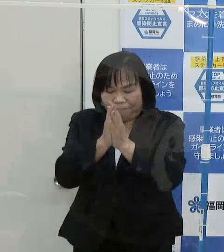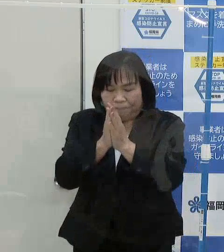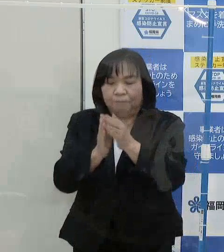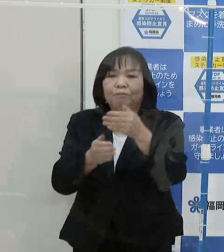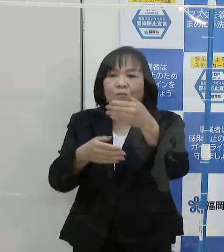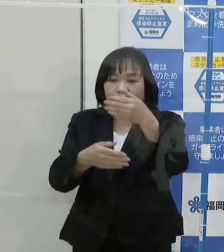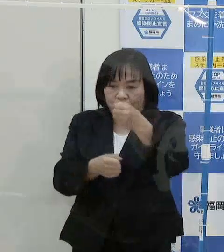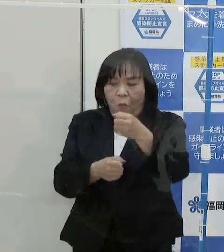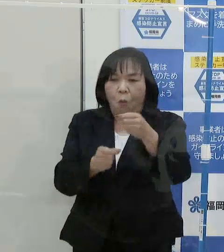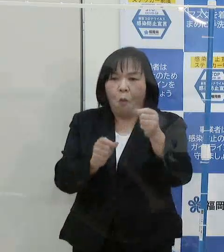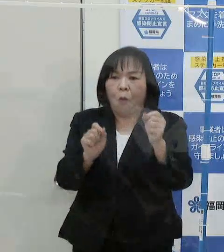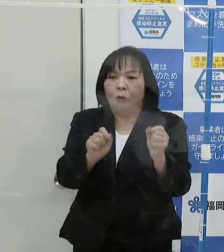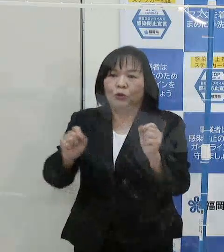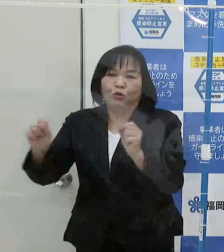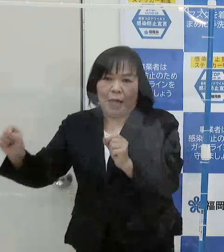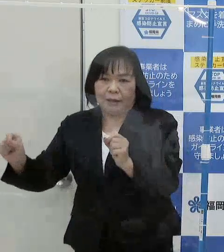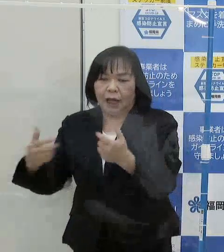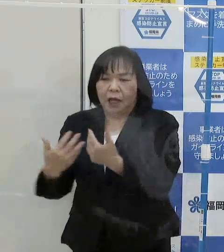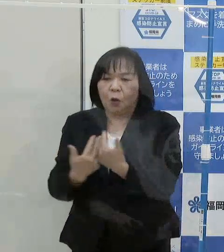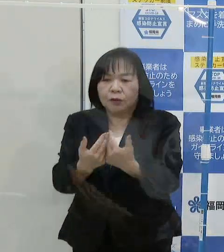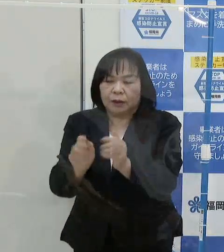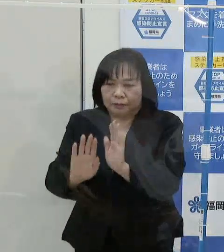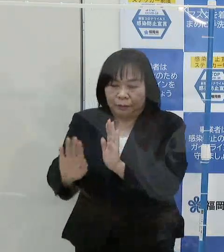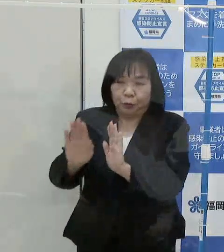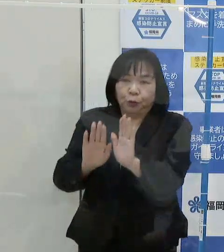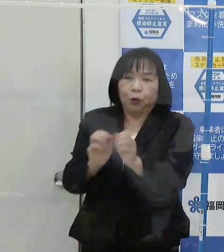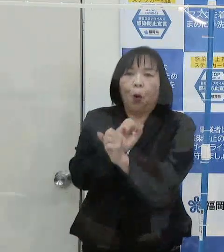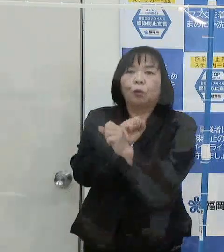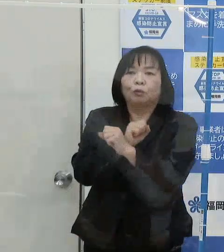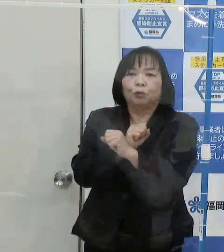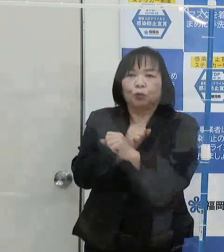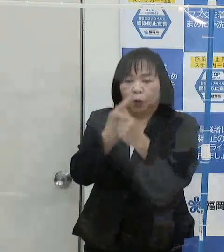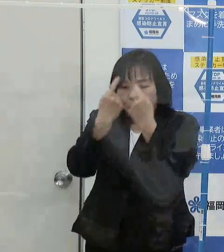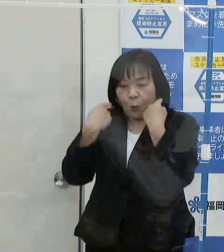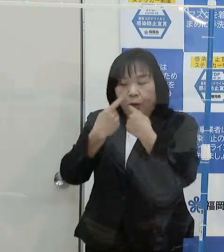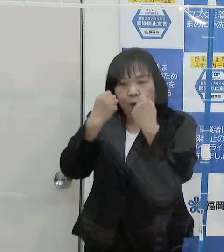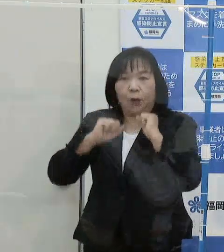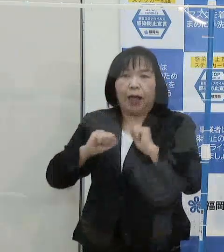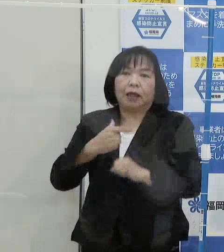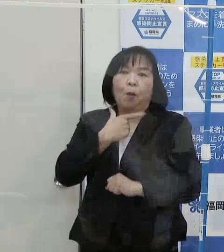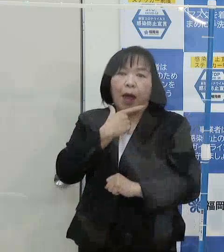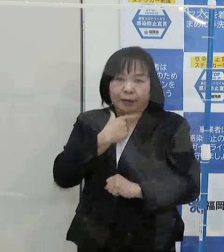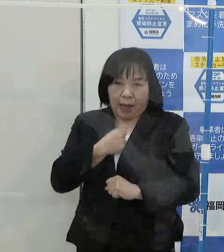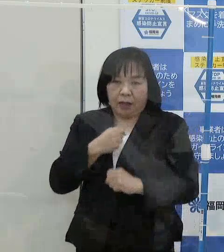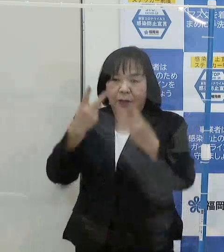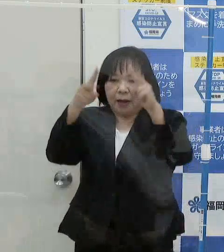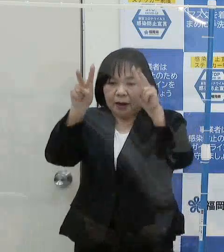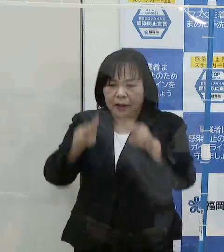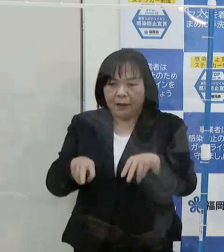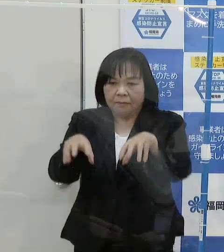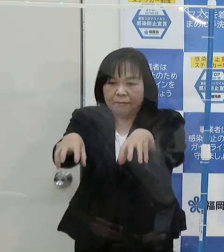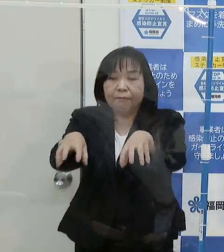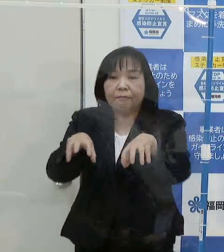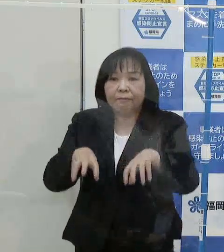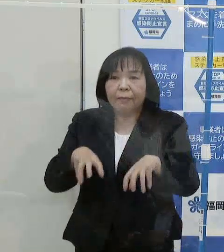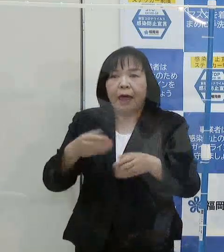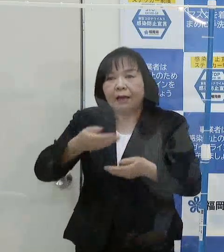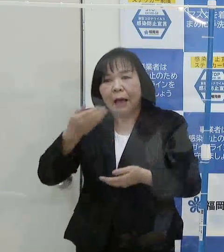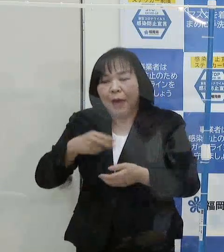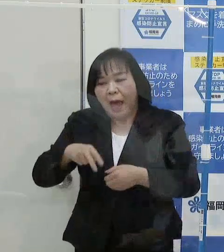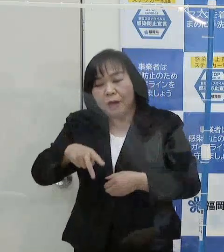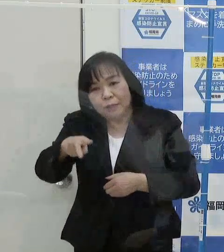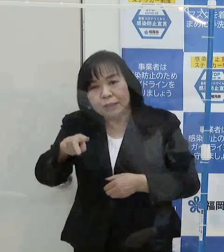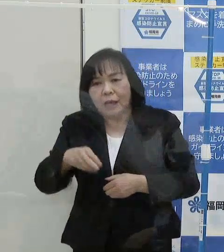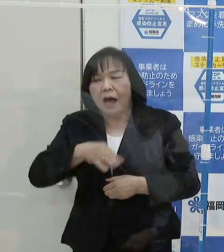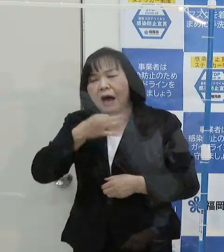して、混雑を避ける工夫をそれぞれしていただきたい、それから境内において食べ歩きや大きな声を控えてい